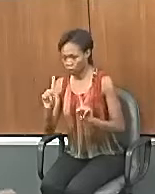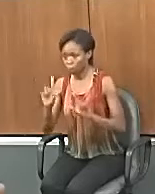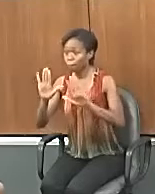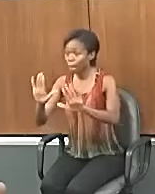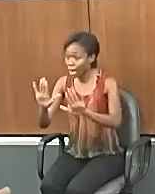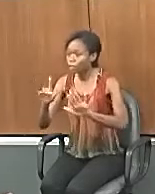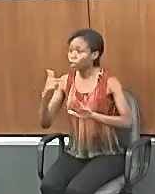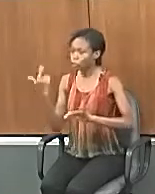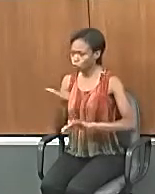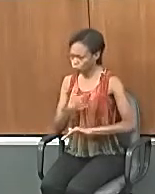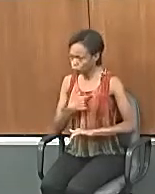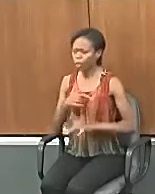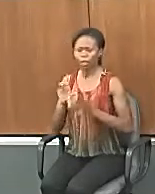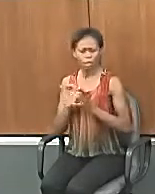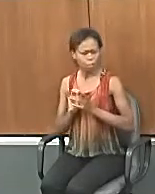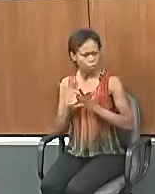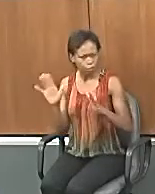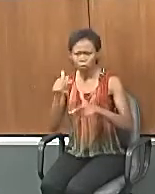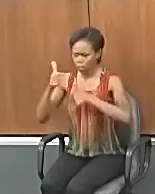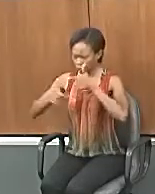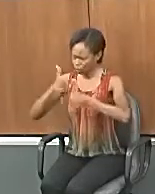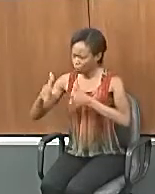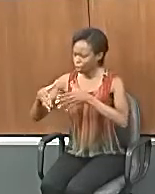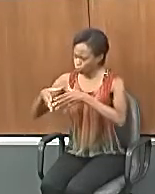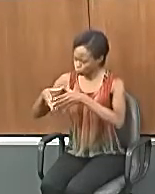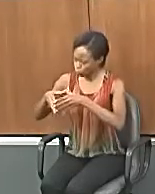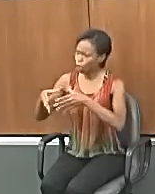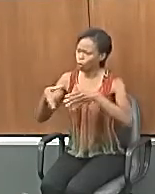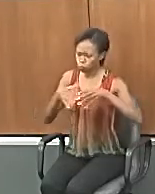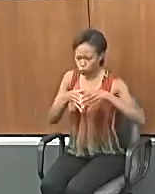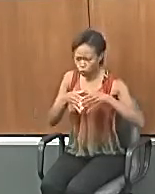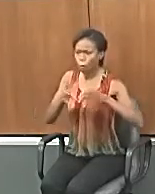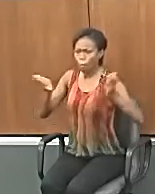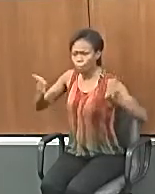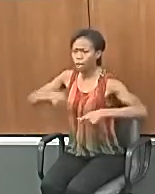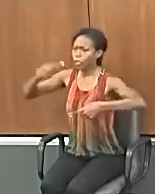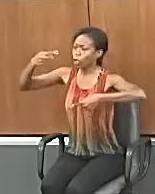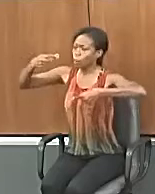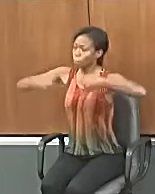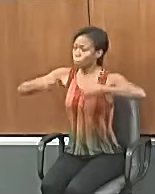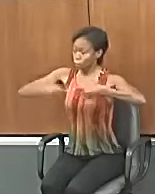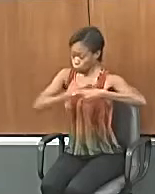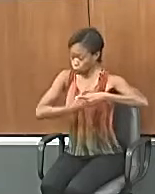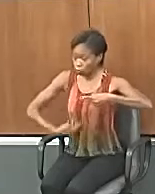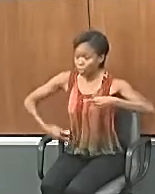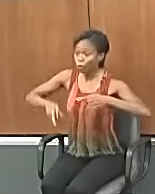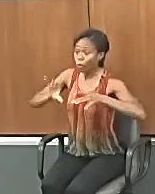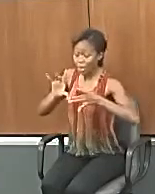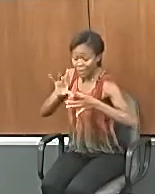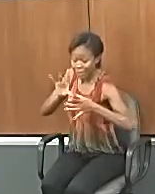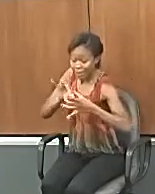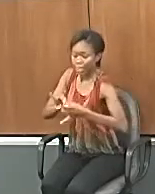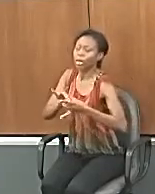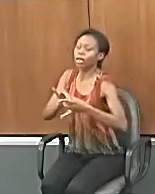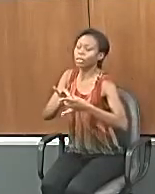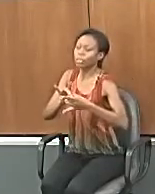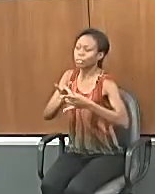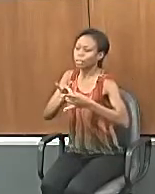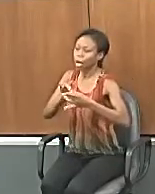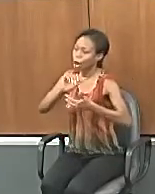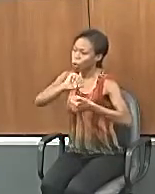pra que a gente possa construir juntos políticas públicas ligadas ao esporte ea inclusão